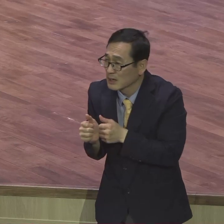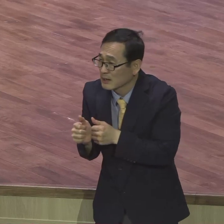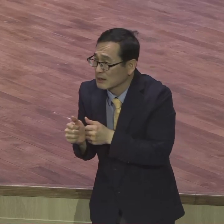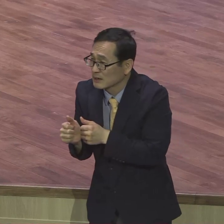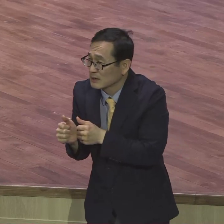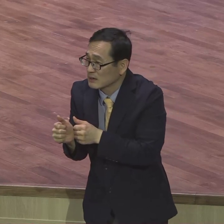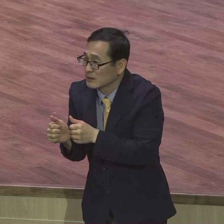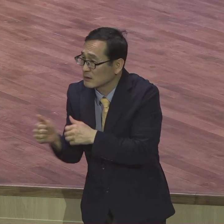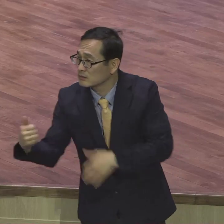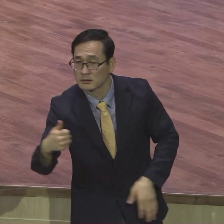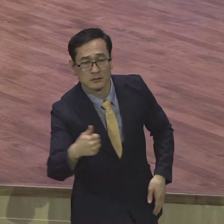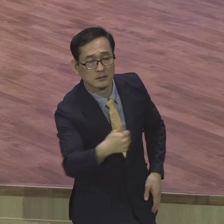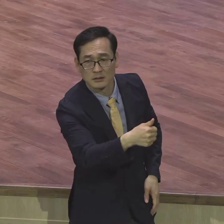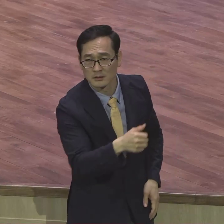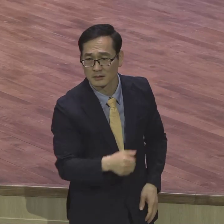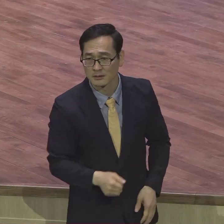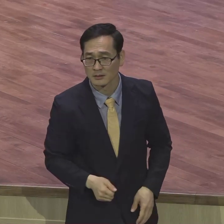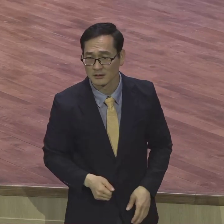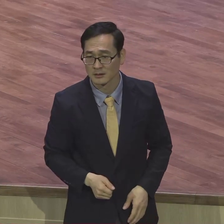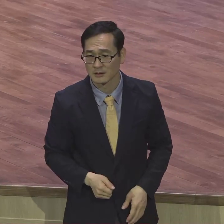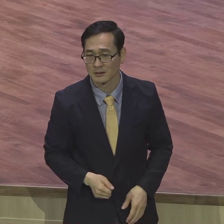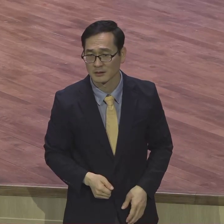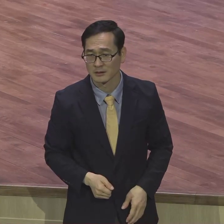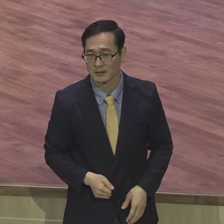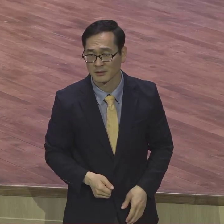제가 이거 보면요